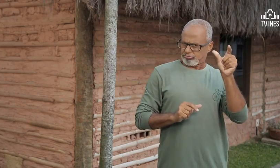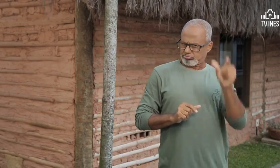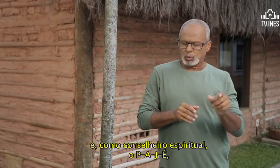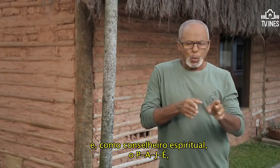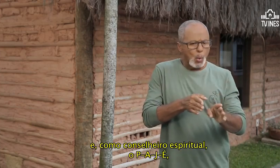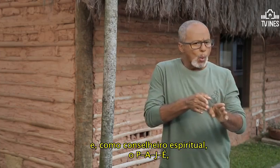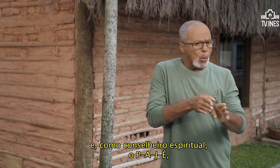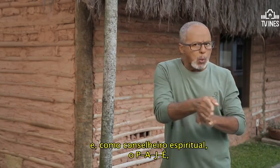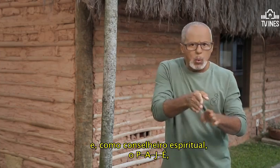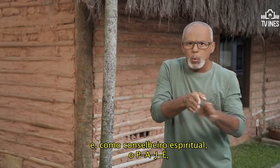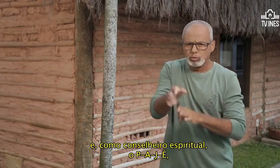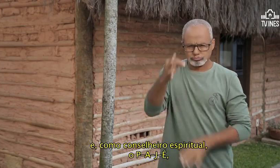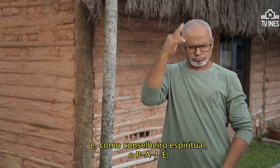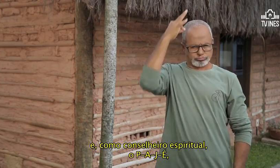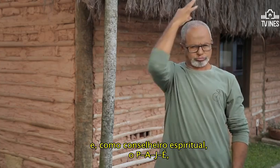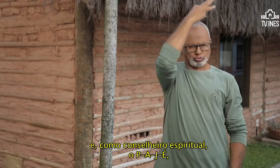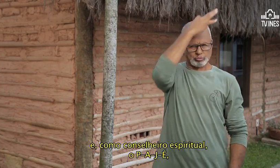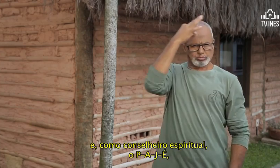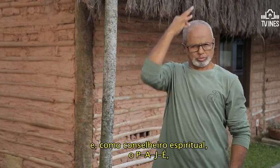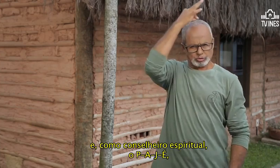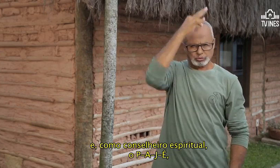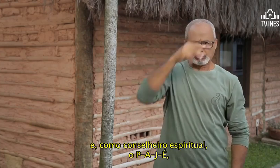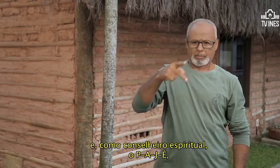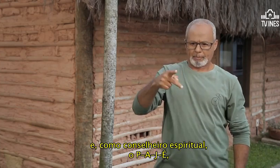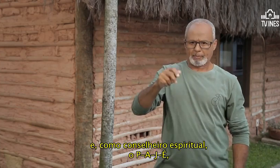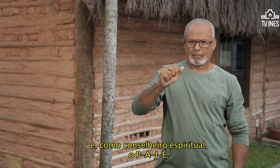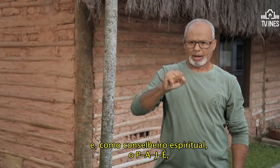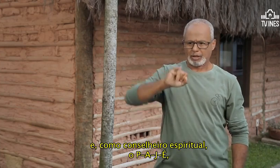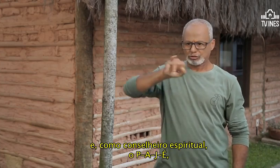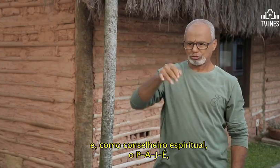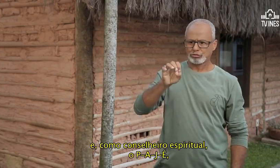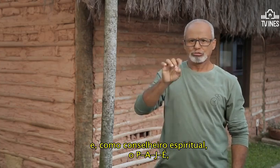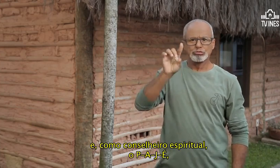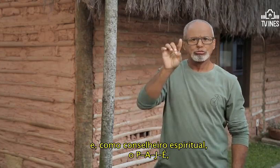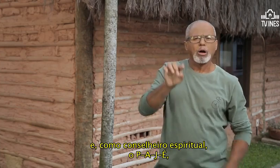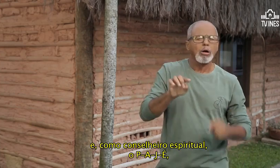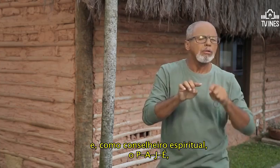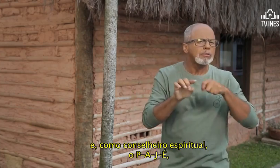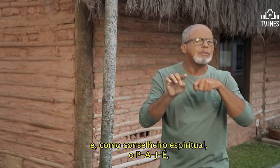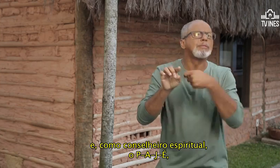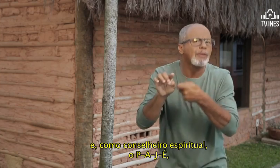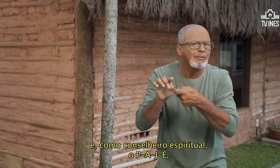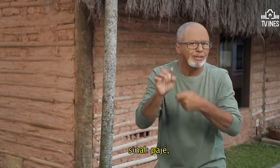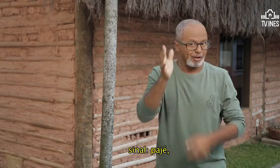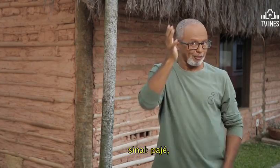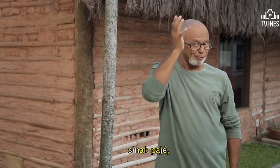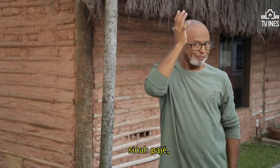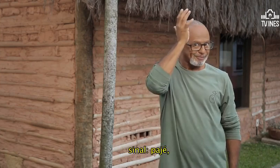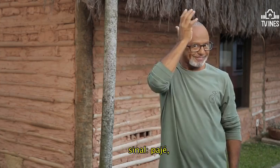E como conselheiro espiritual, o pajé, sinal